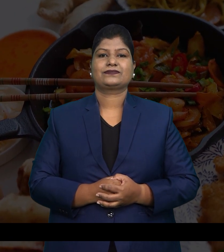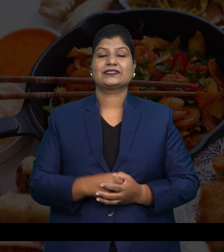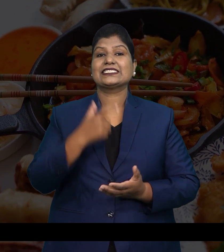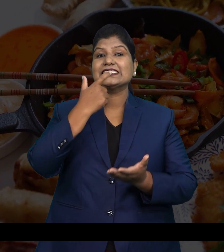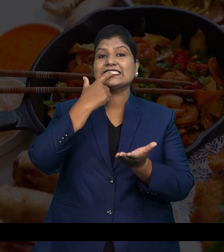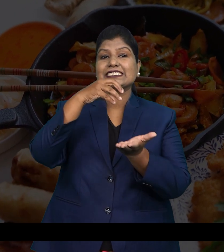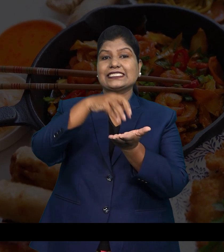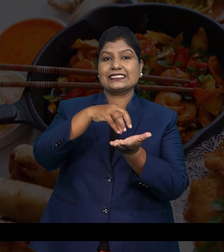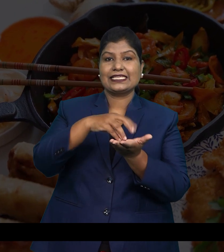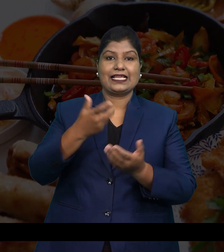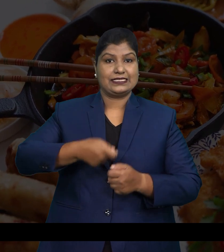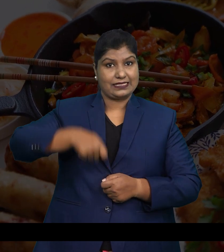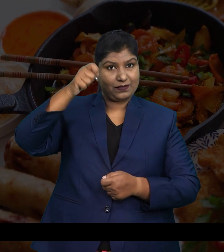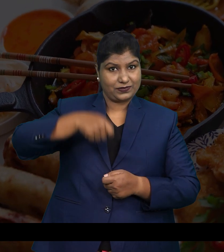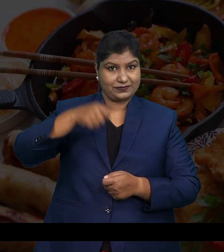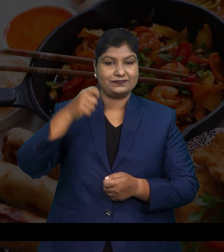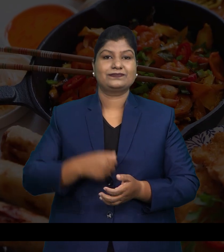इडली सांबार,